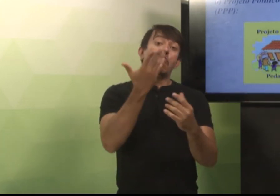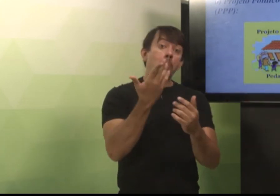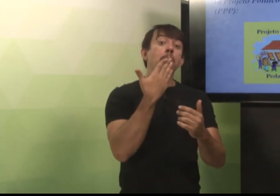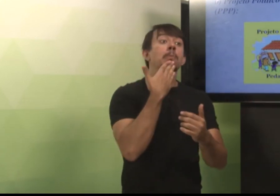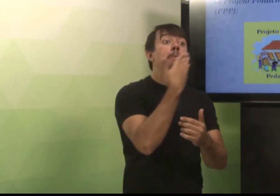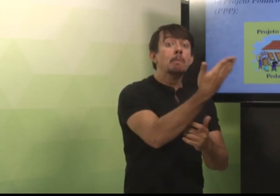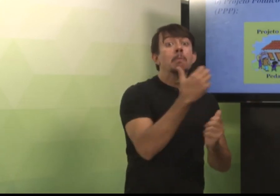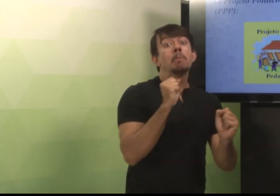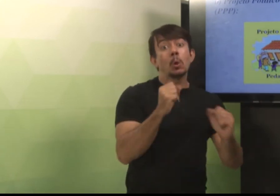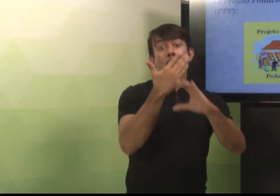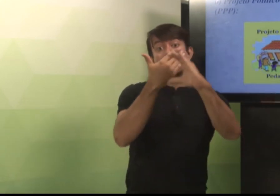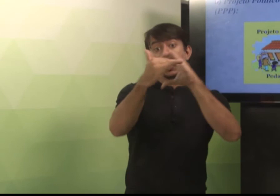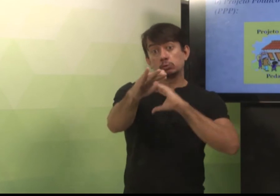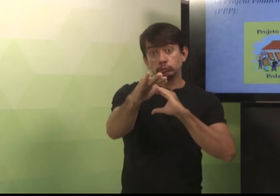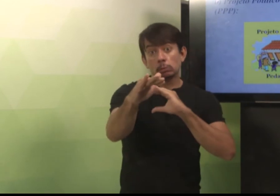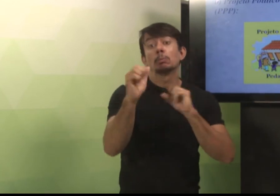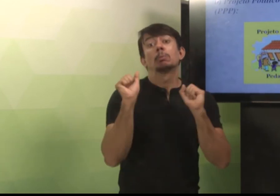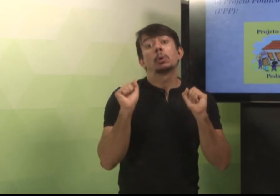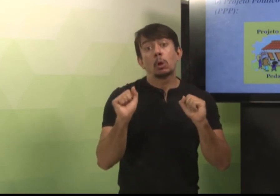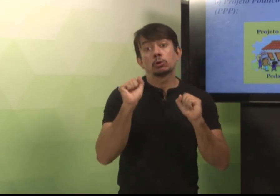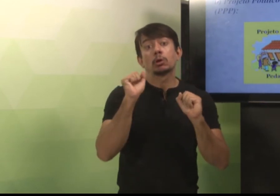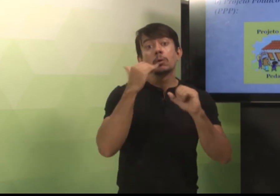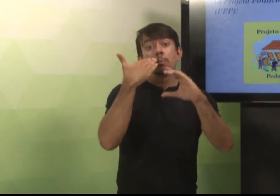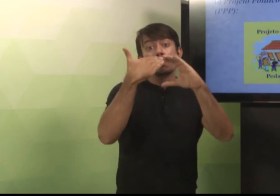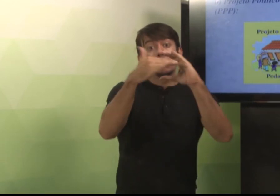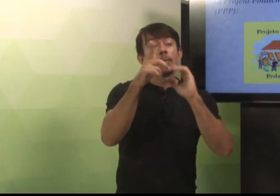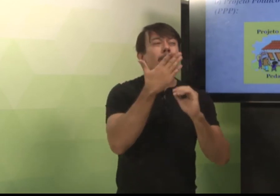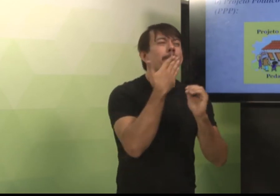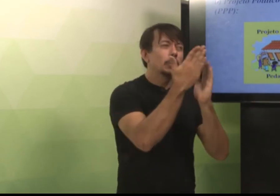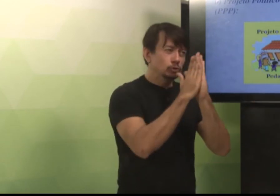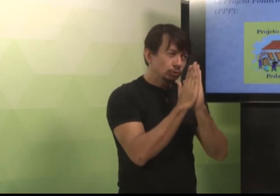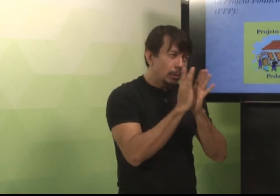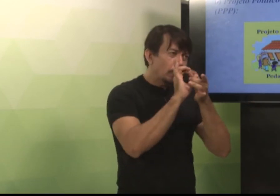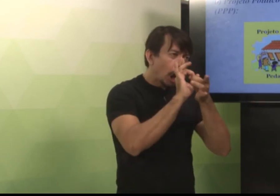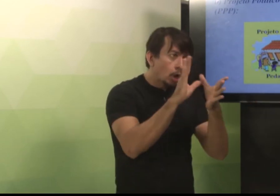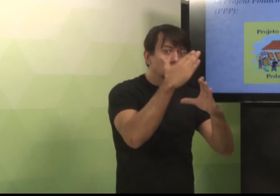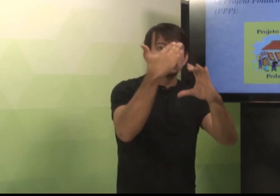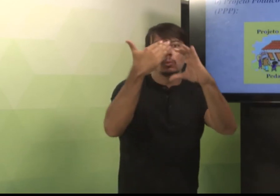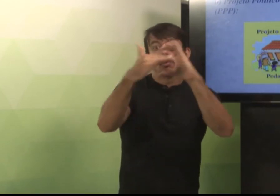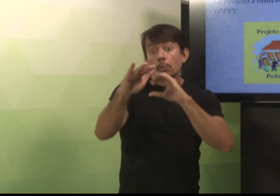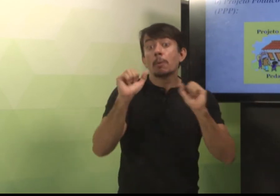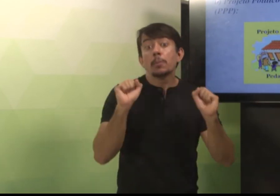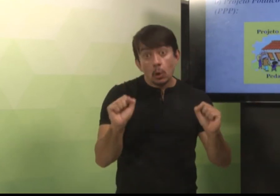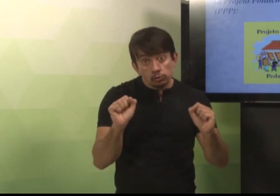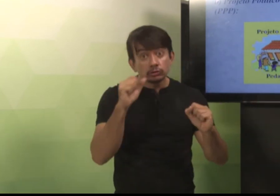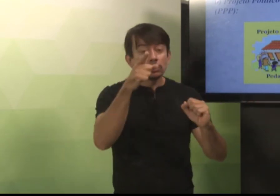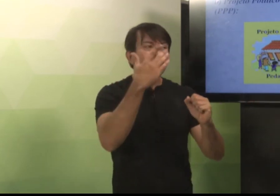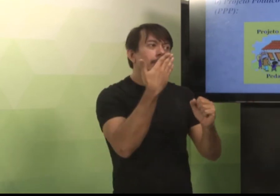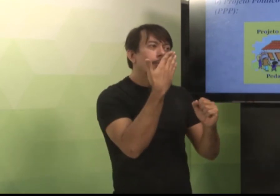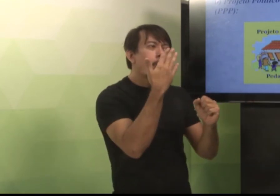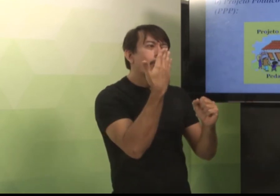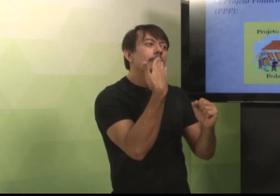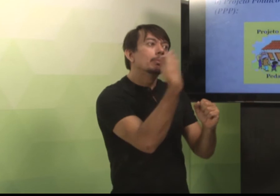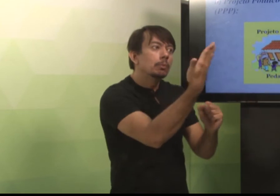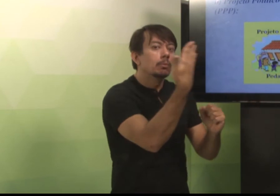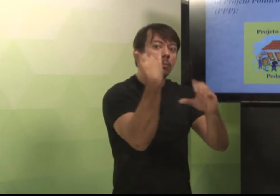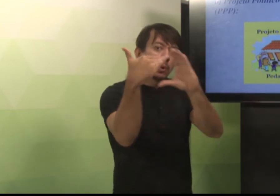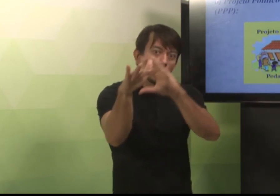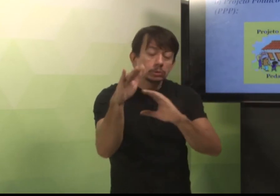escola. Você pode solicitar também que mande para você por e-mail. Você pode pedir.